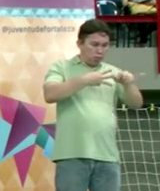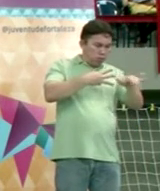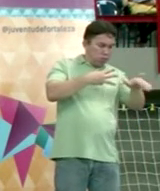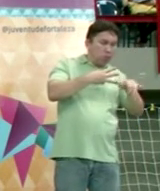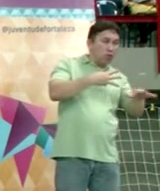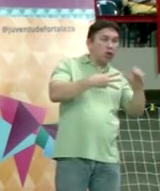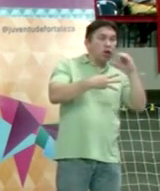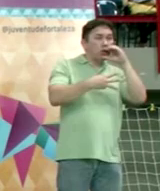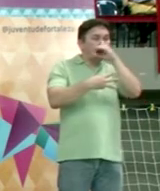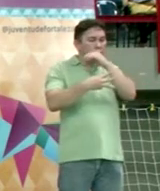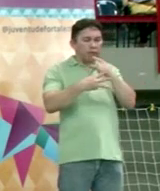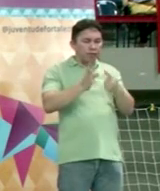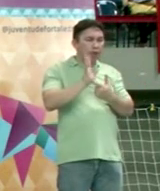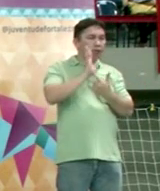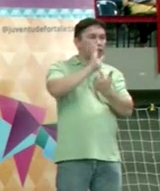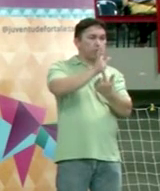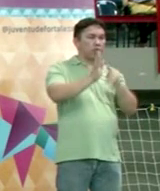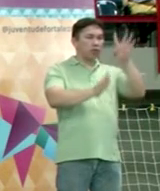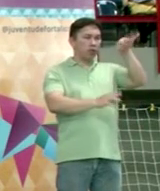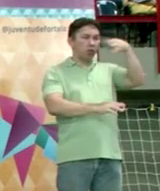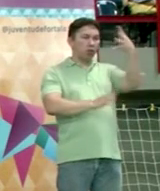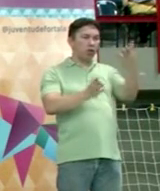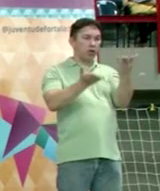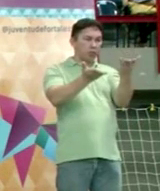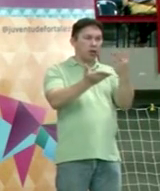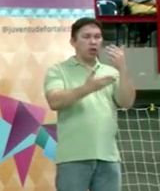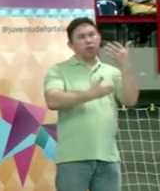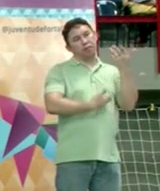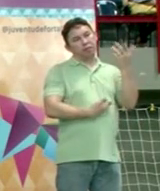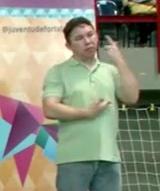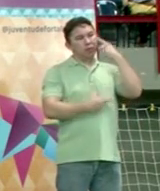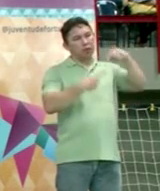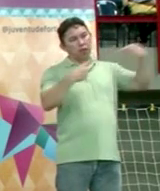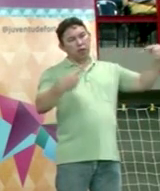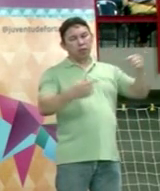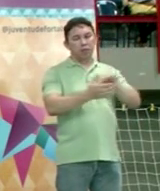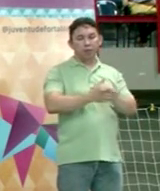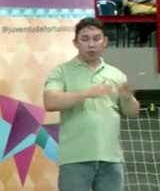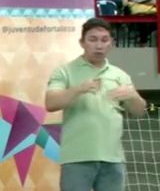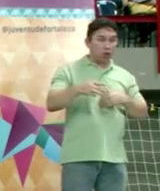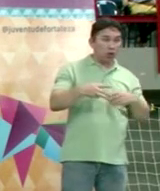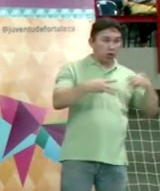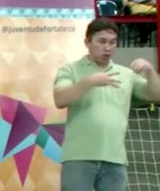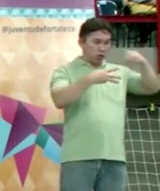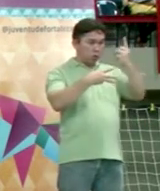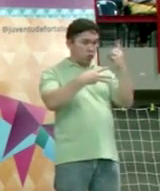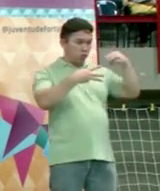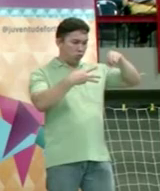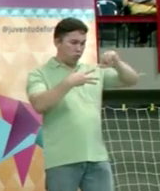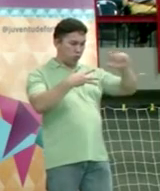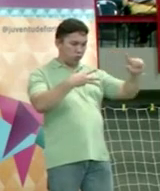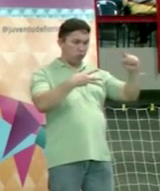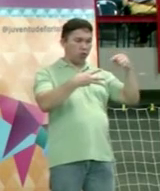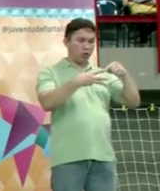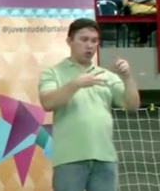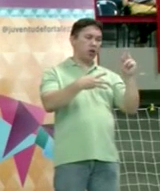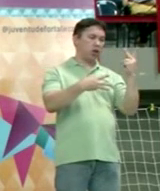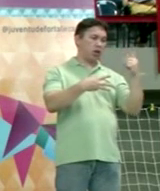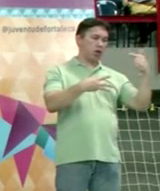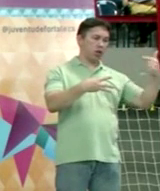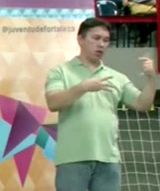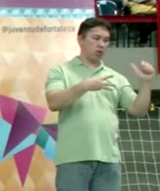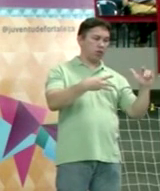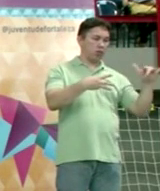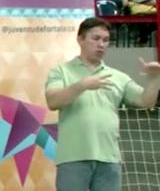calor, que estão apresentados na tabela a seguir. Então, se você queimar 1 mol de H2, eu